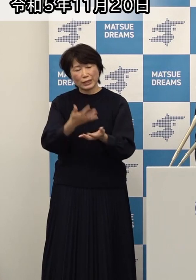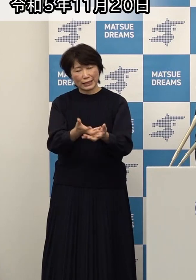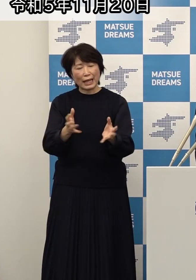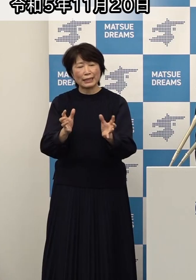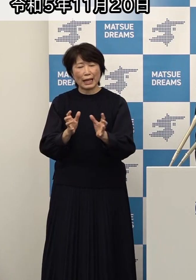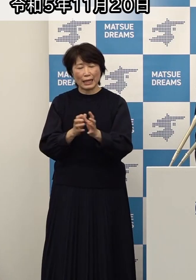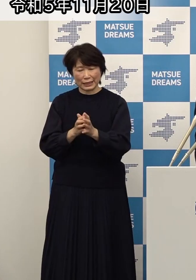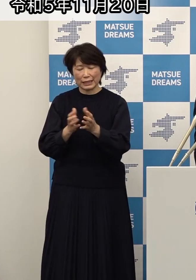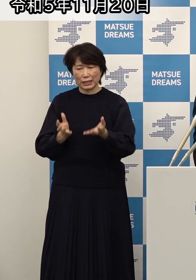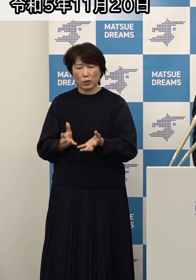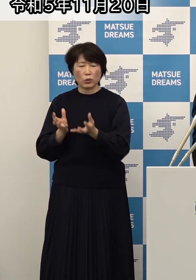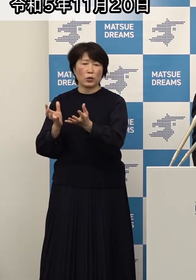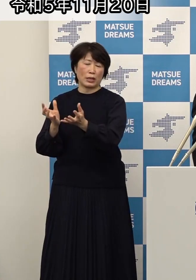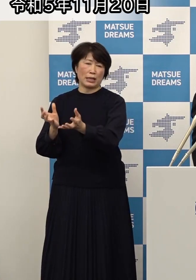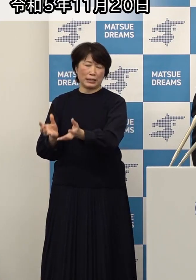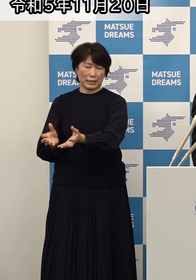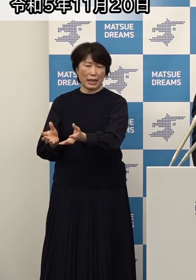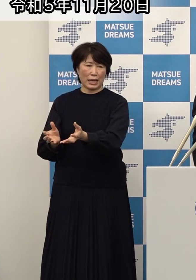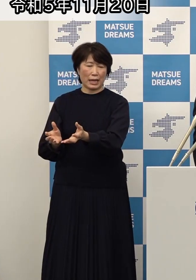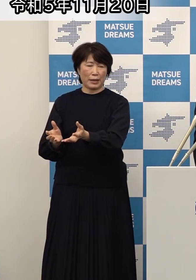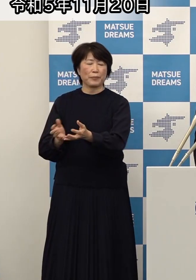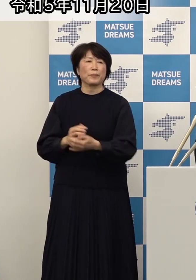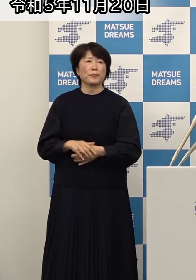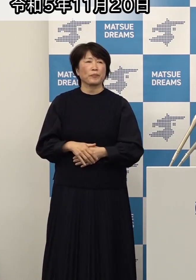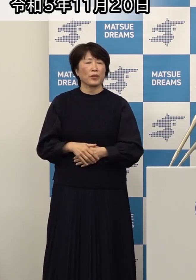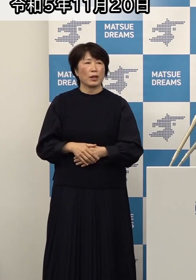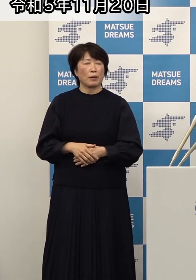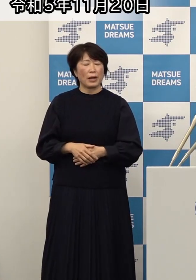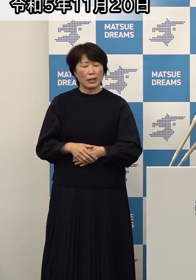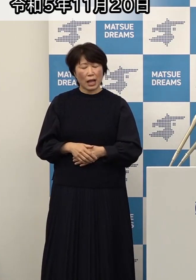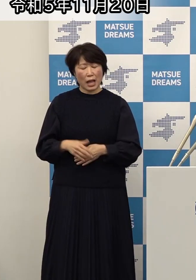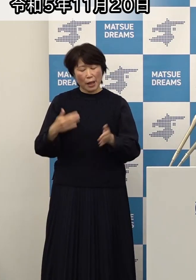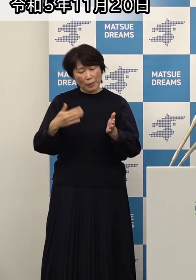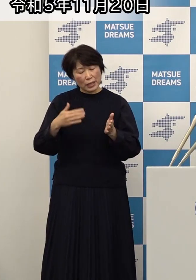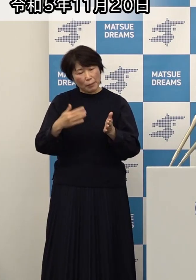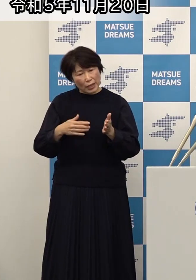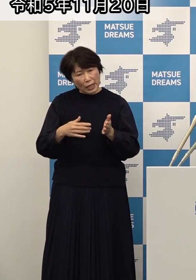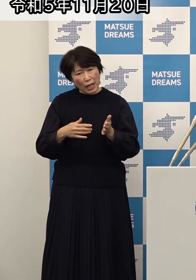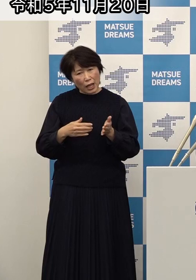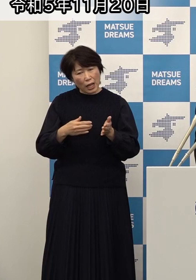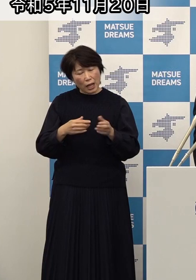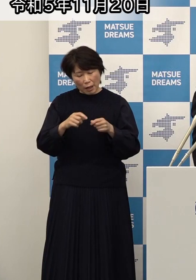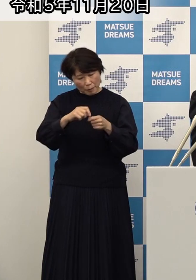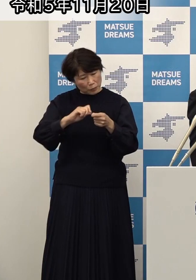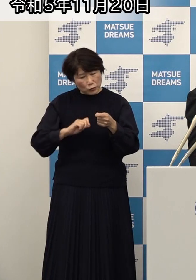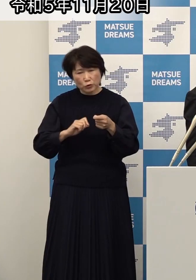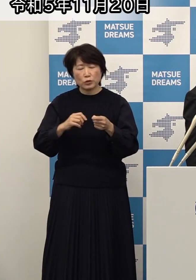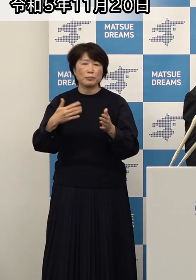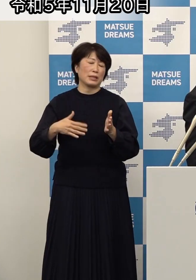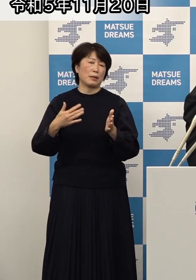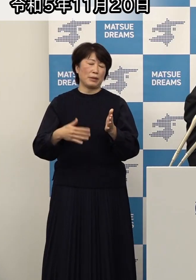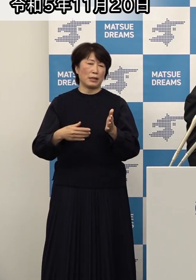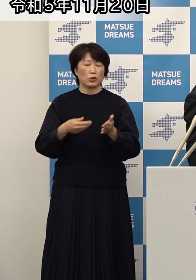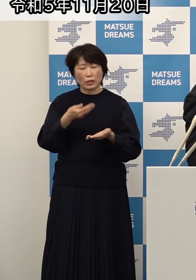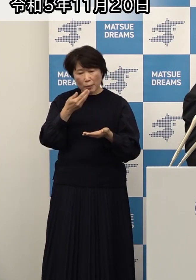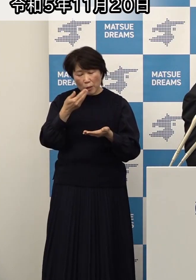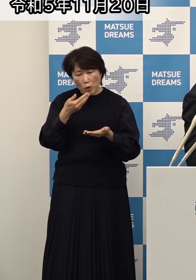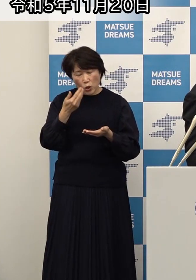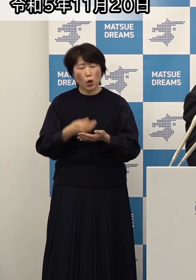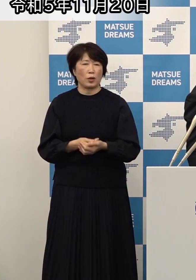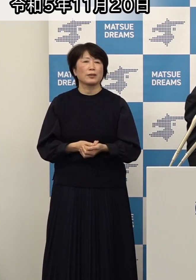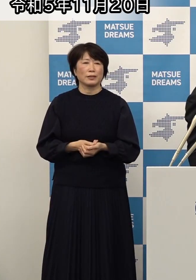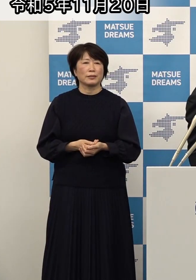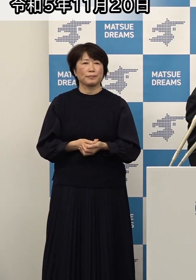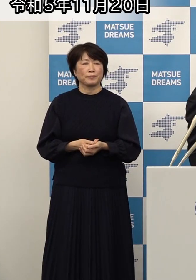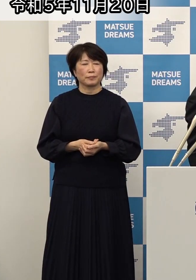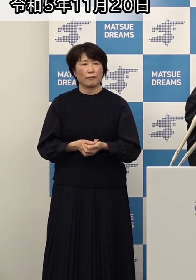になります。まずはこの場に未使用の食品を持ち寄っていただきたいと考えております。未使用のもの